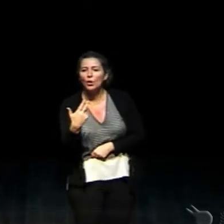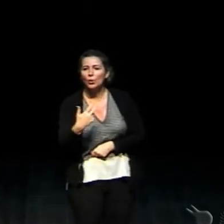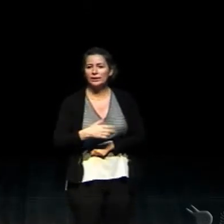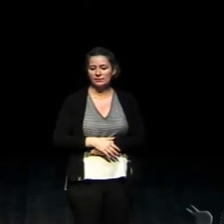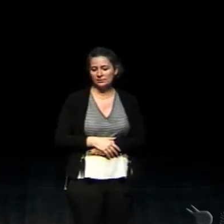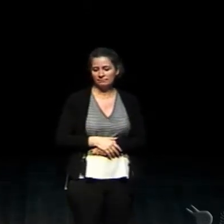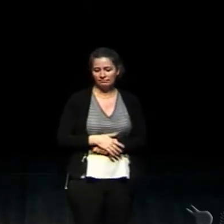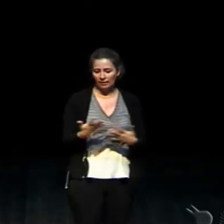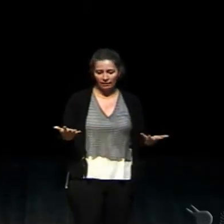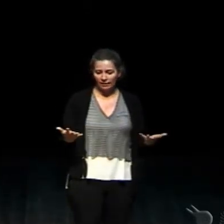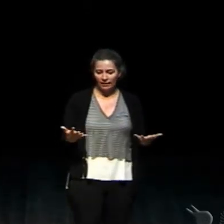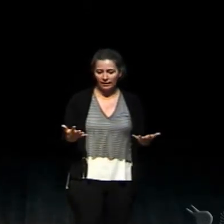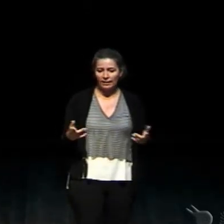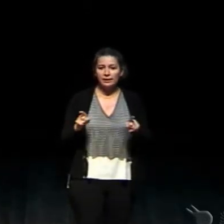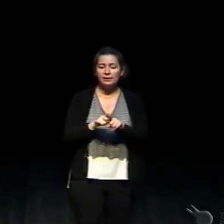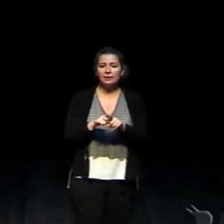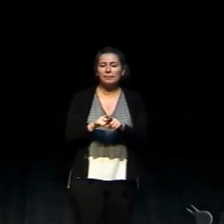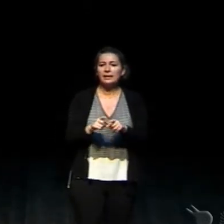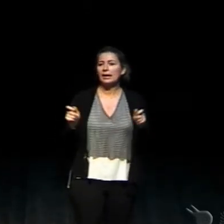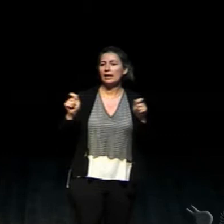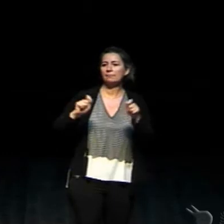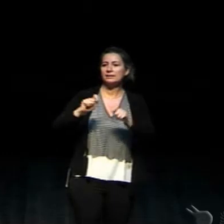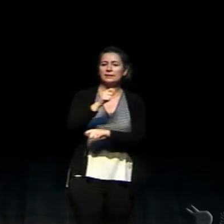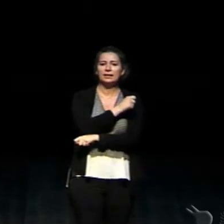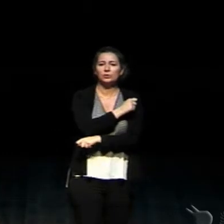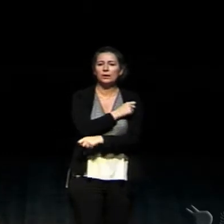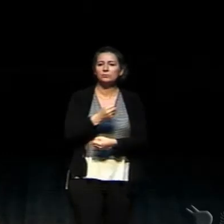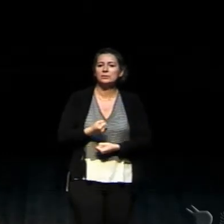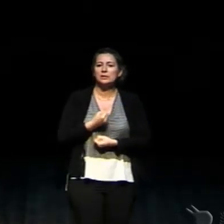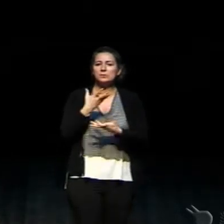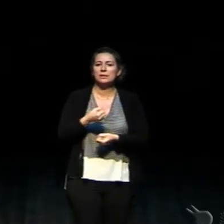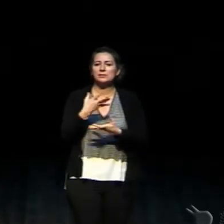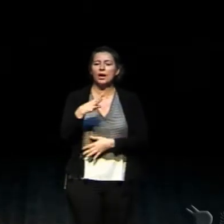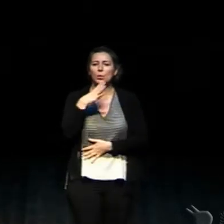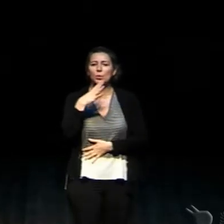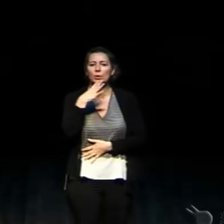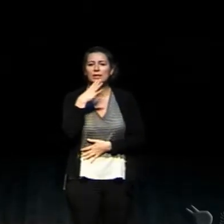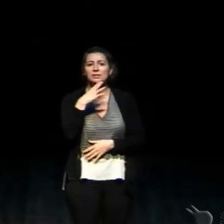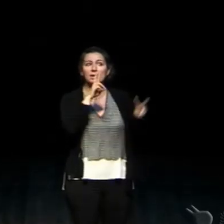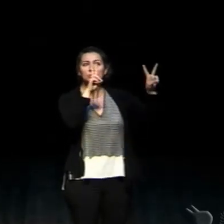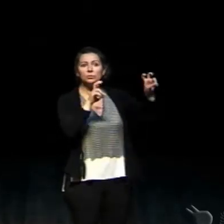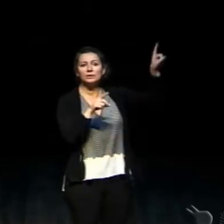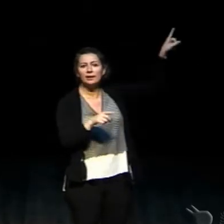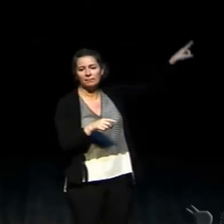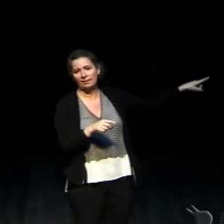narrativas, cores, enfim, você consegue explorar diferentes elementos a partir deste